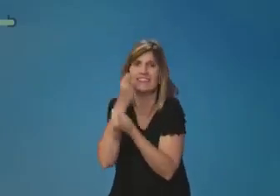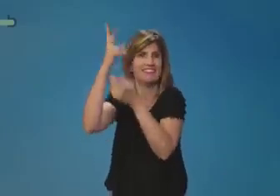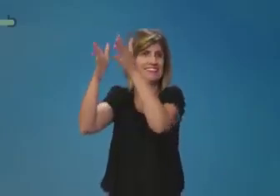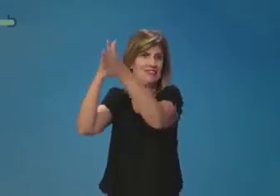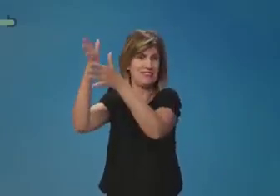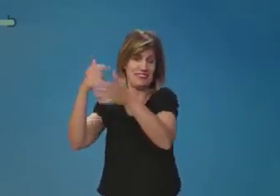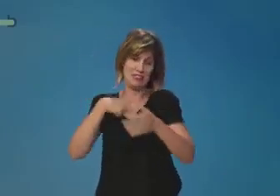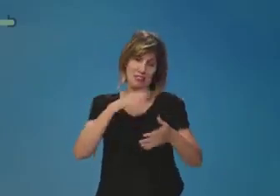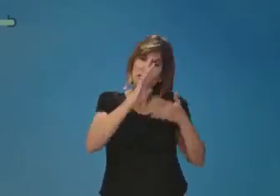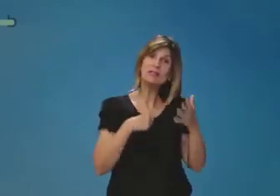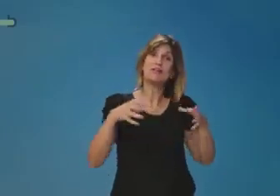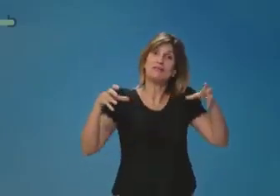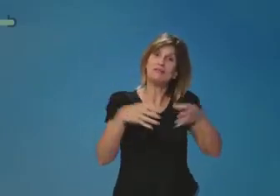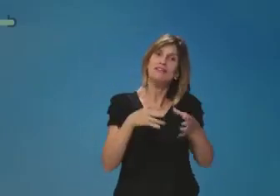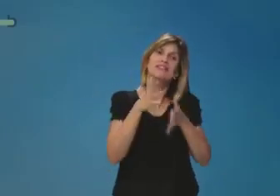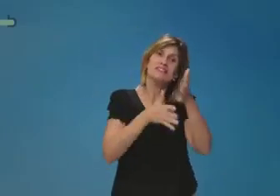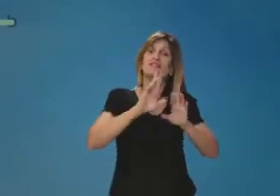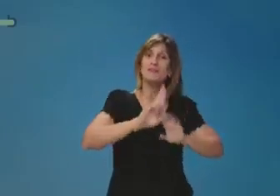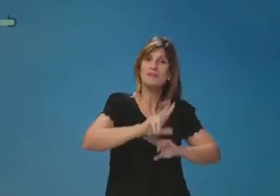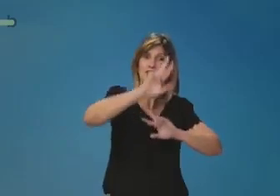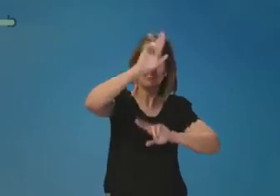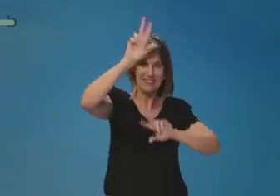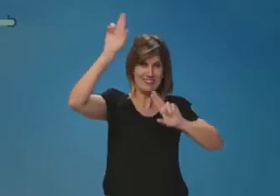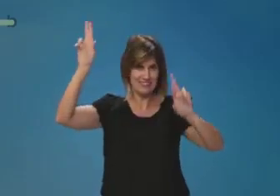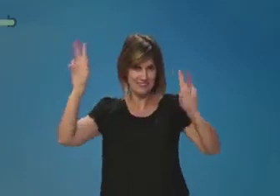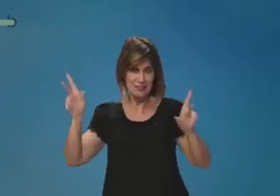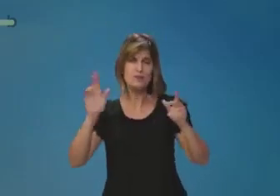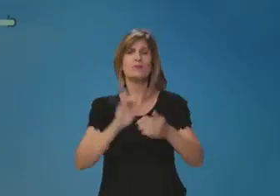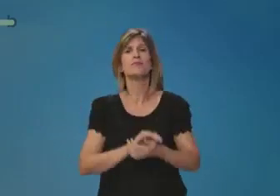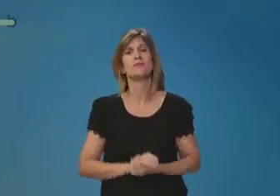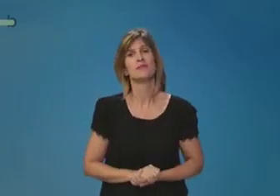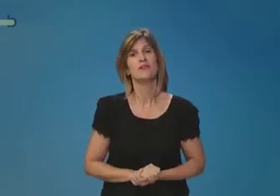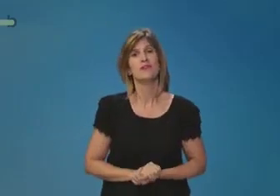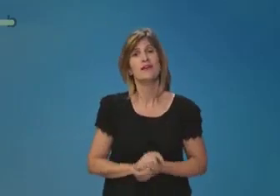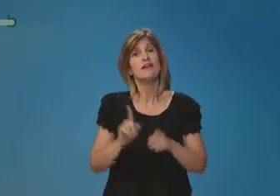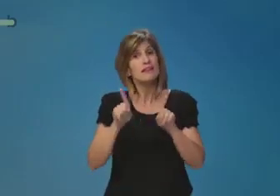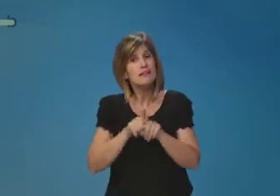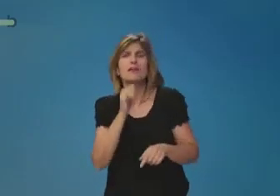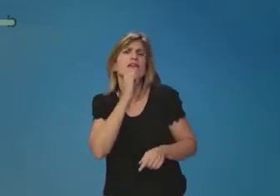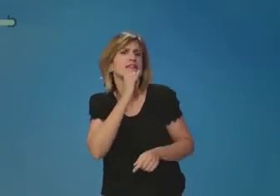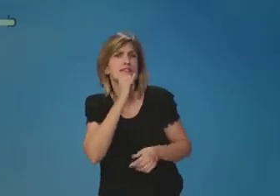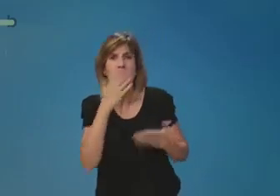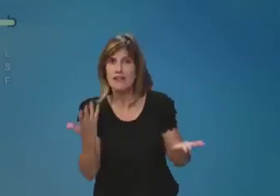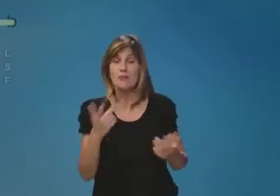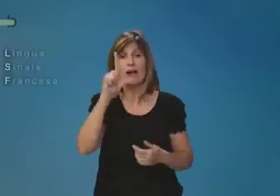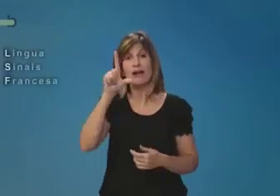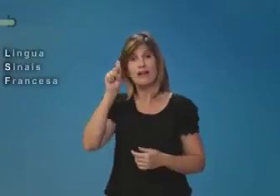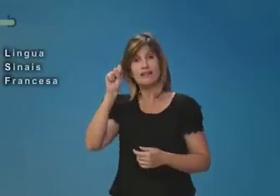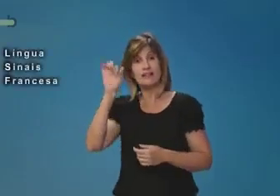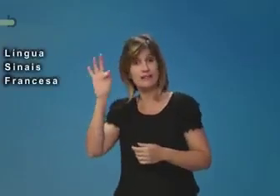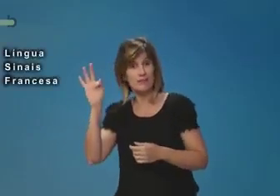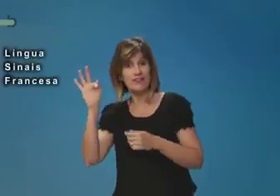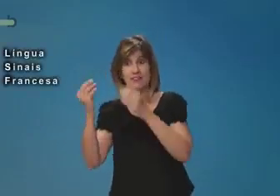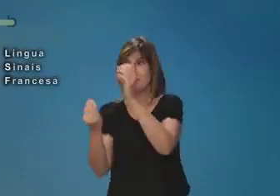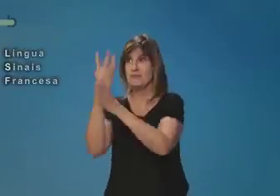e preservação da língua, que se distingue da Libras e das demais línguas de sinais. Um outro exemplo é a língua de